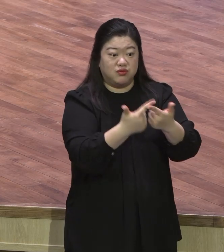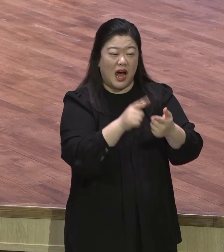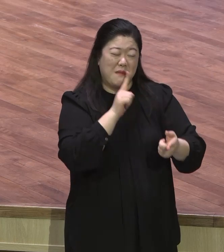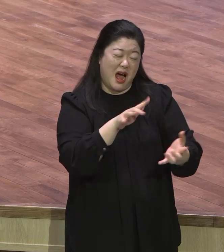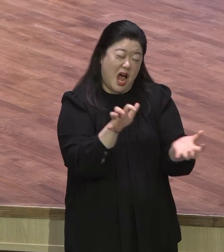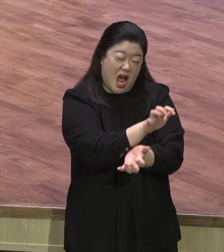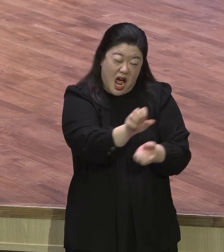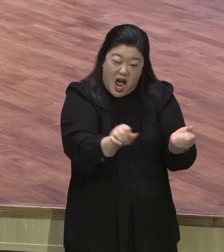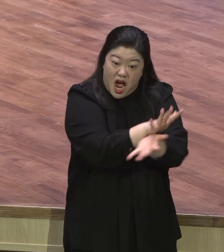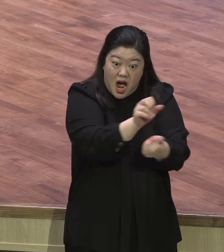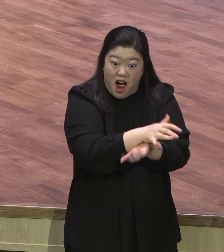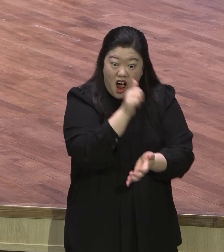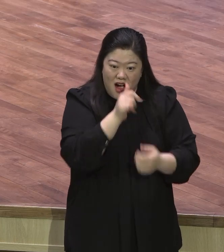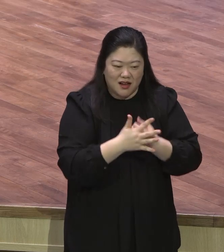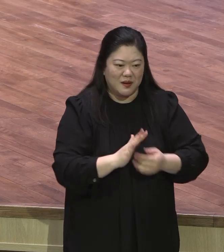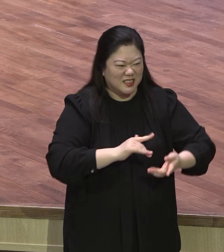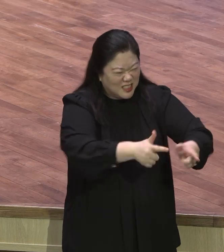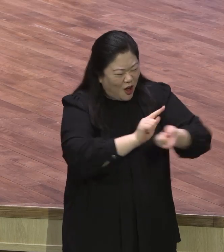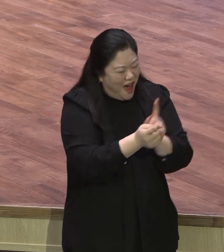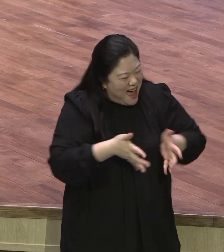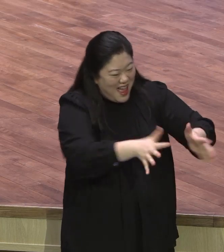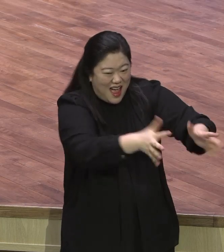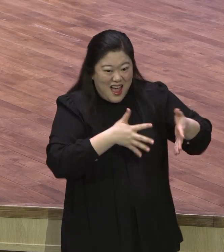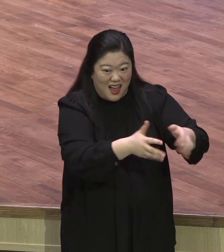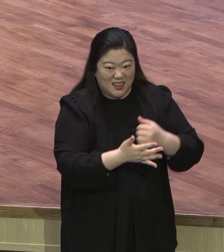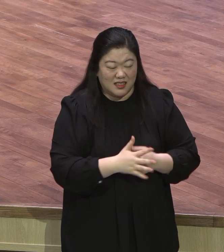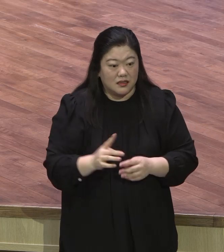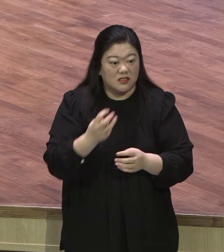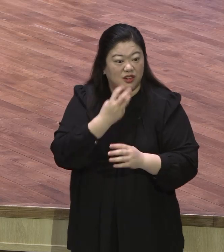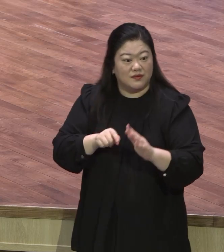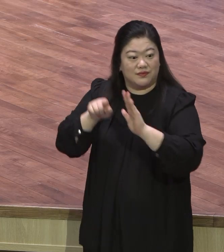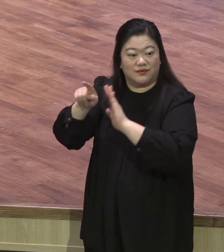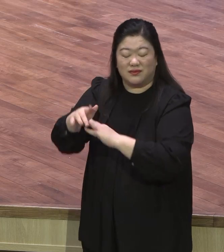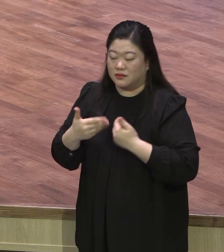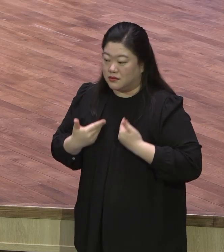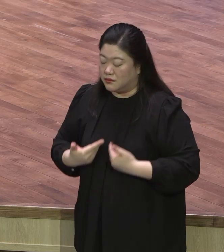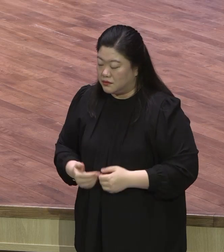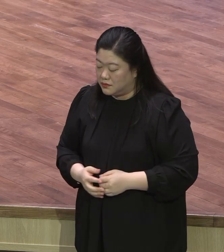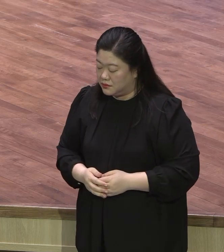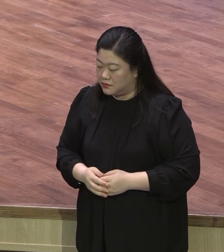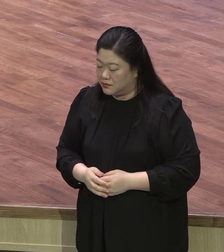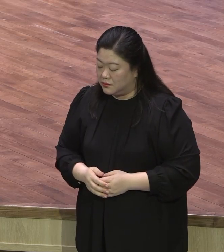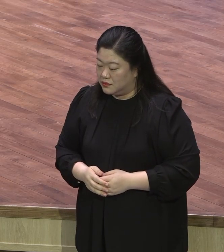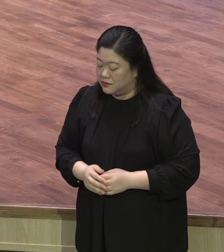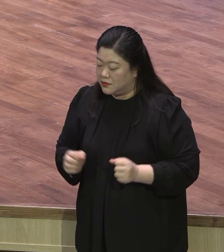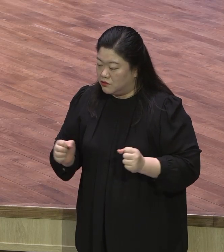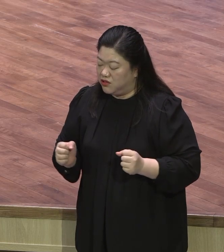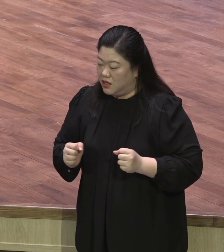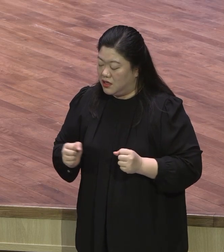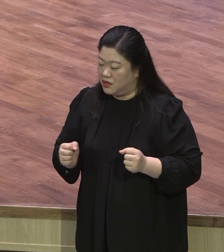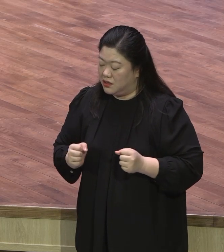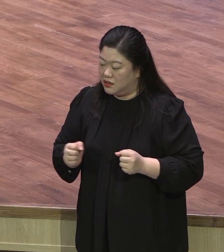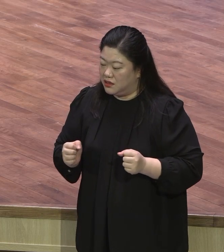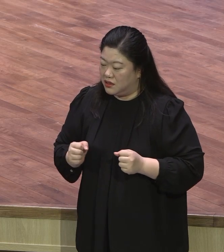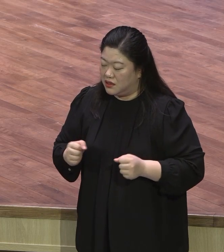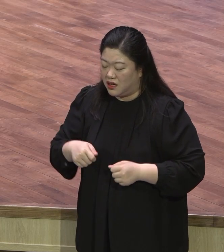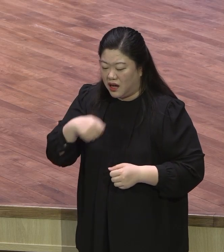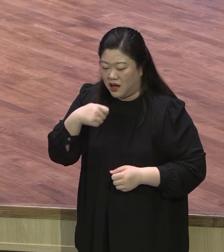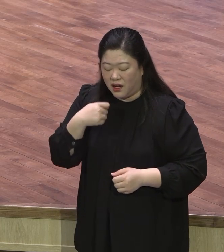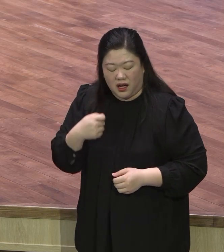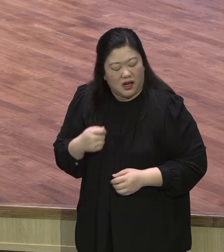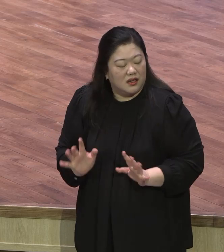조용히 밥 먹는 사람이 조용히 싫어하고 저는 이 썰렁한 걸 아주 안 좋아하거든요. 그래서 제가 떠들었어요.